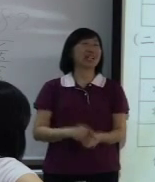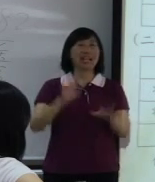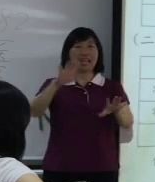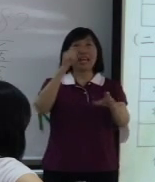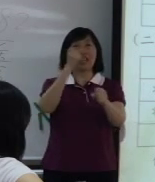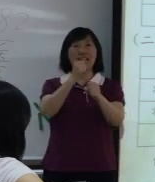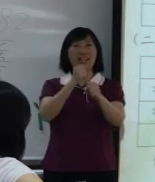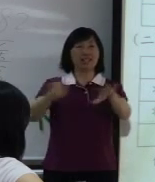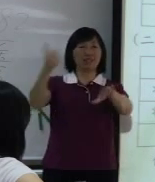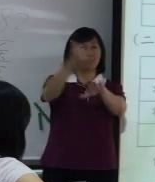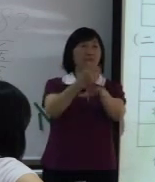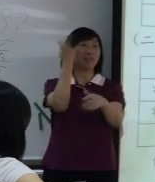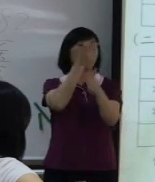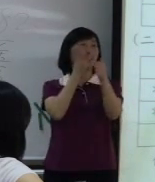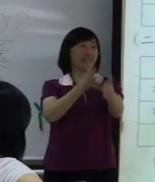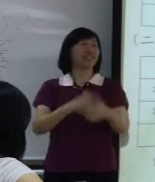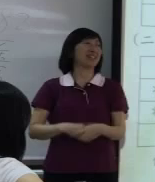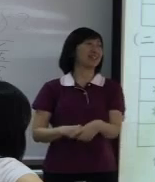经